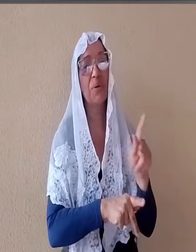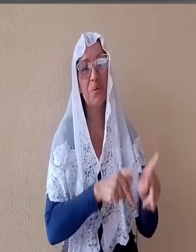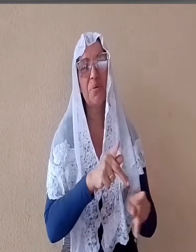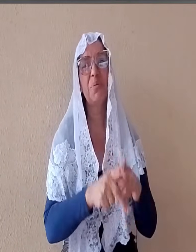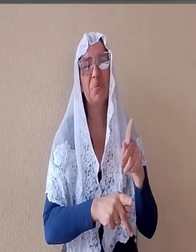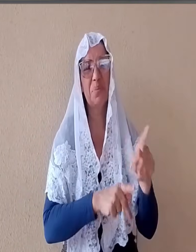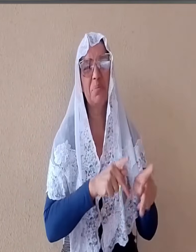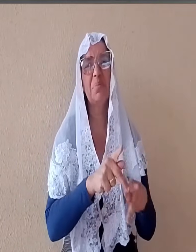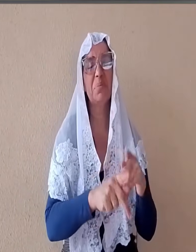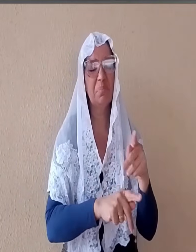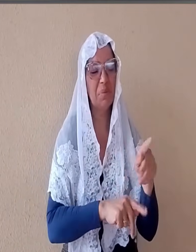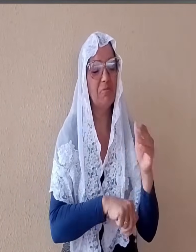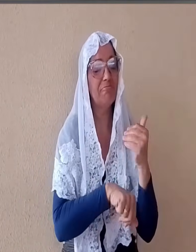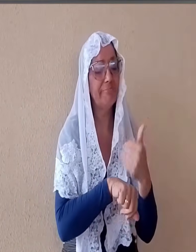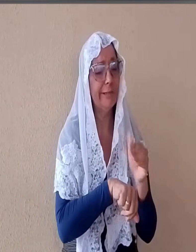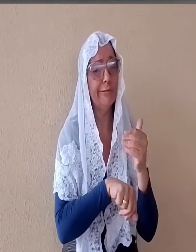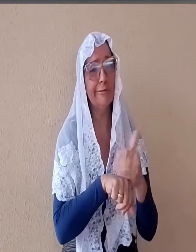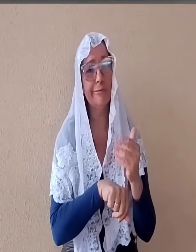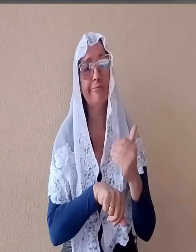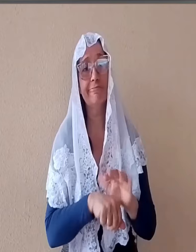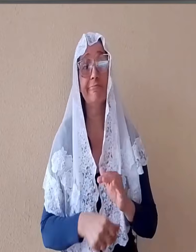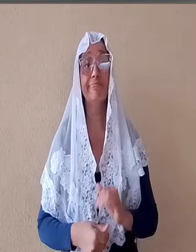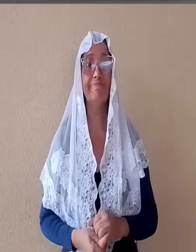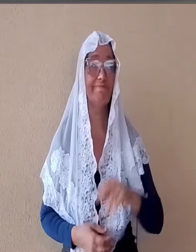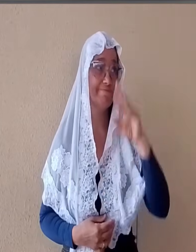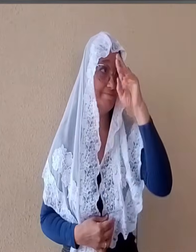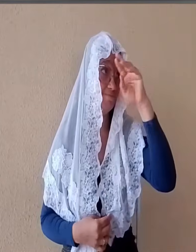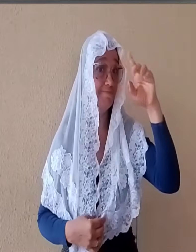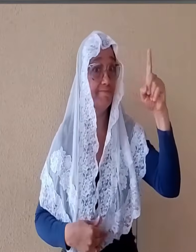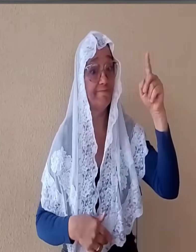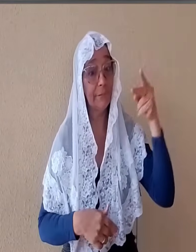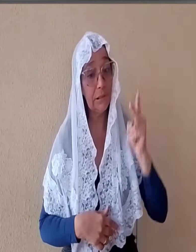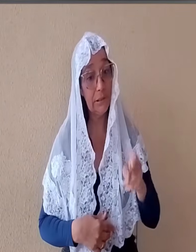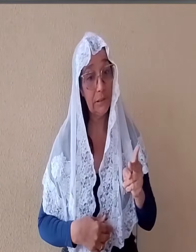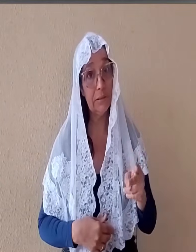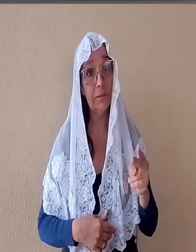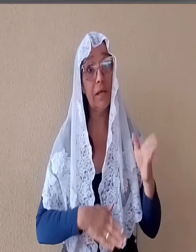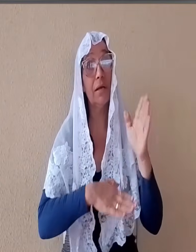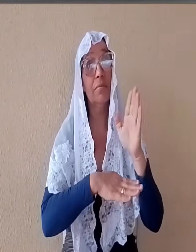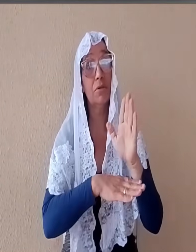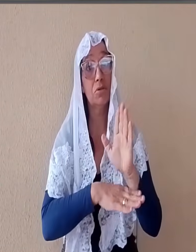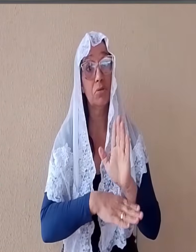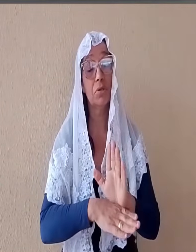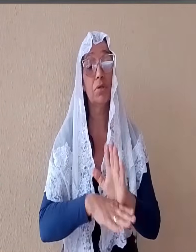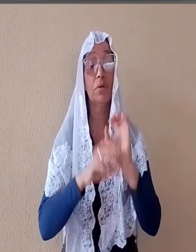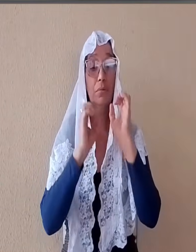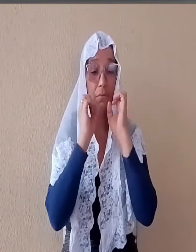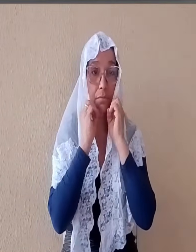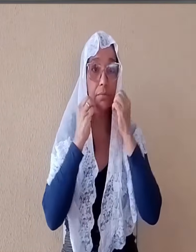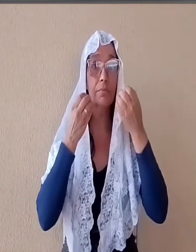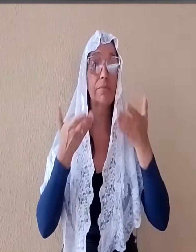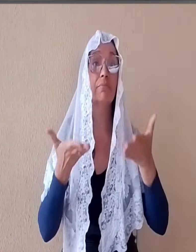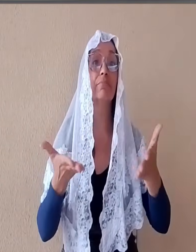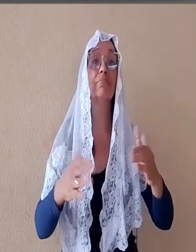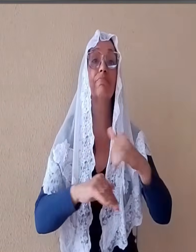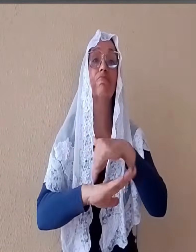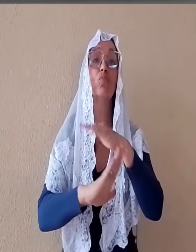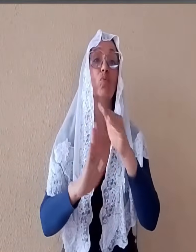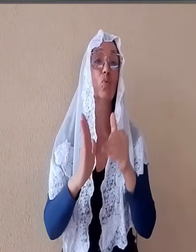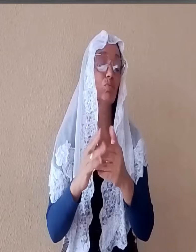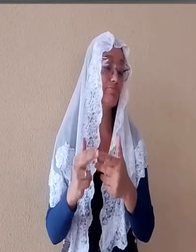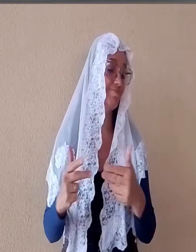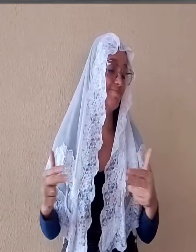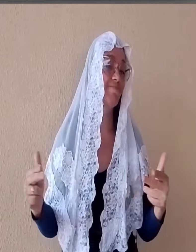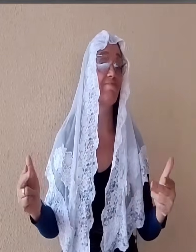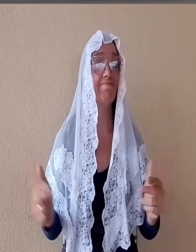irmãos. E nisso, irmãos, quando já estava lá na frente, na terra prometida, glória ao nome